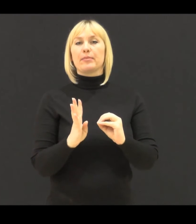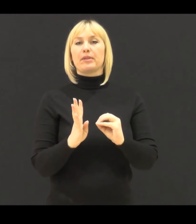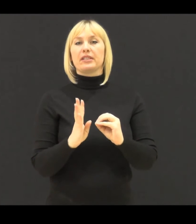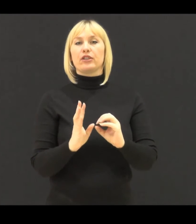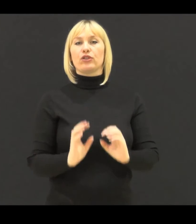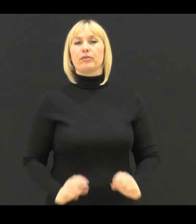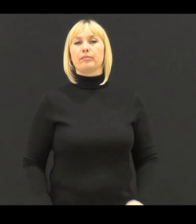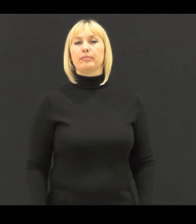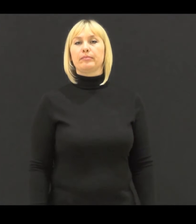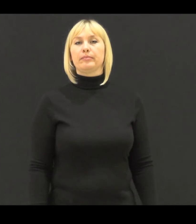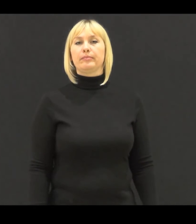Paisprezece.